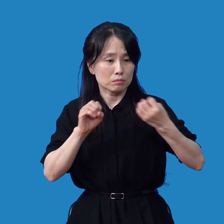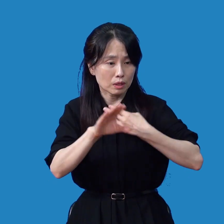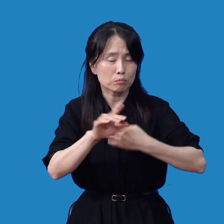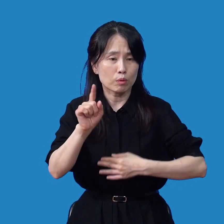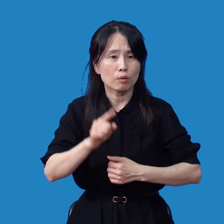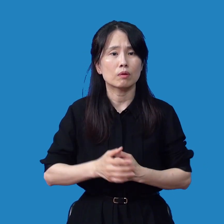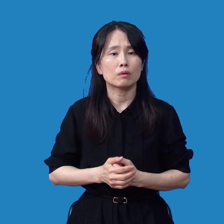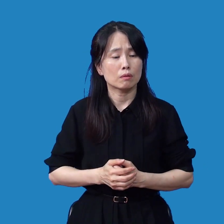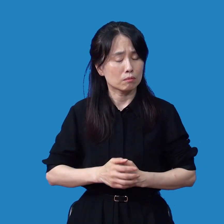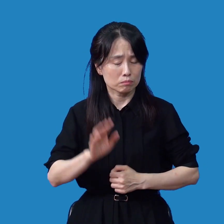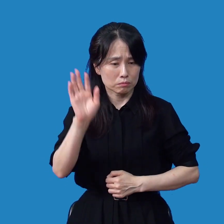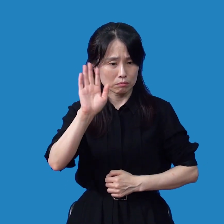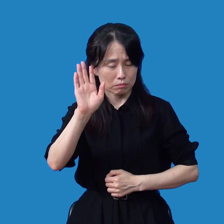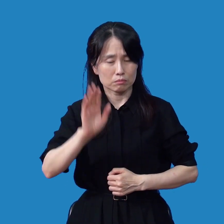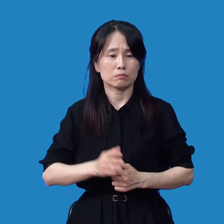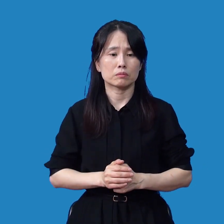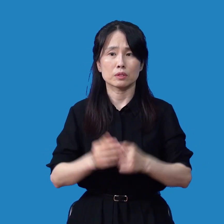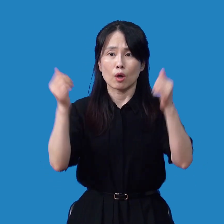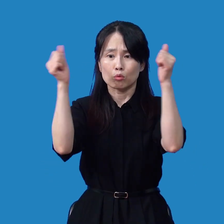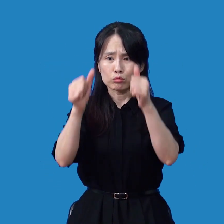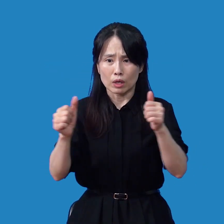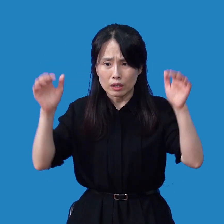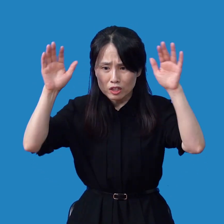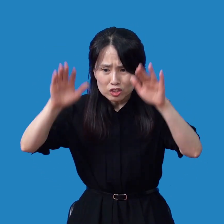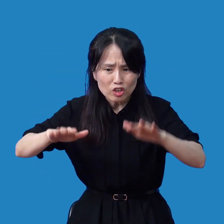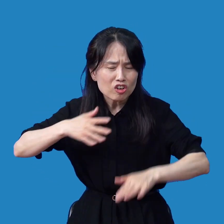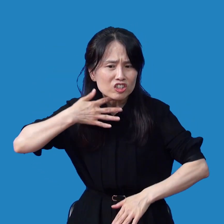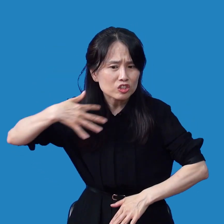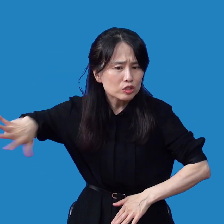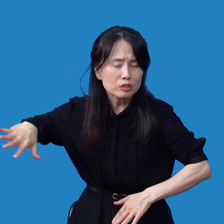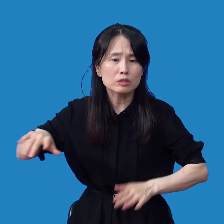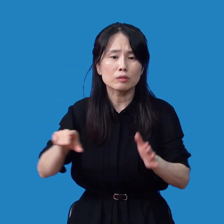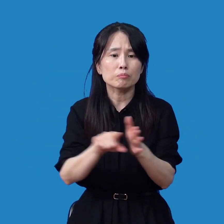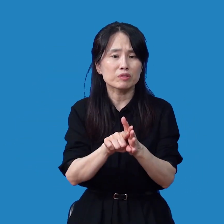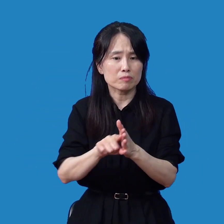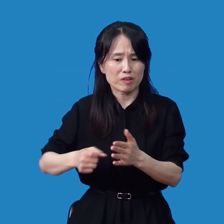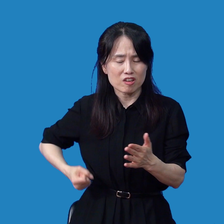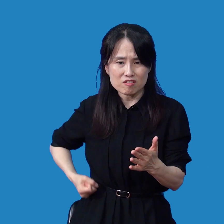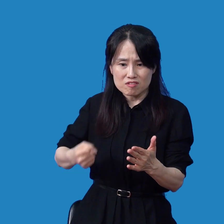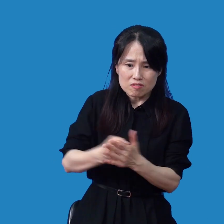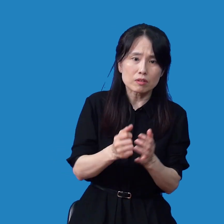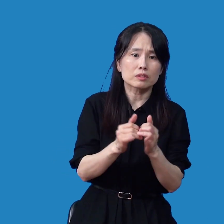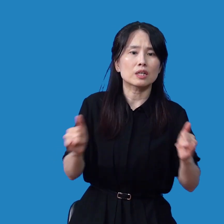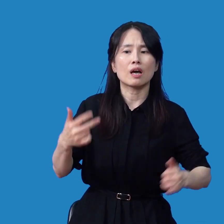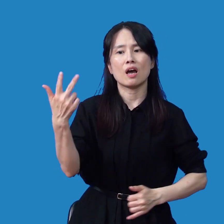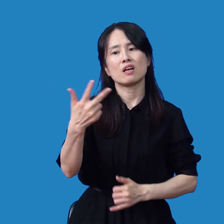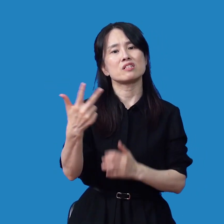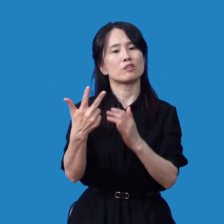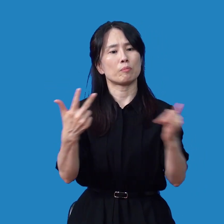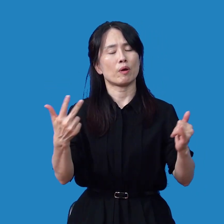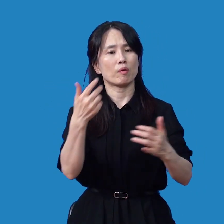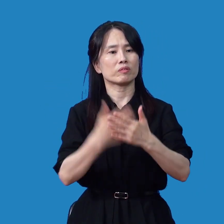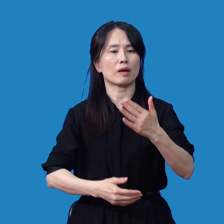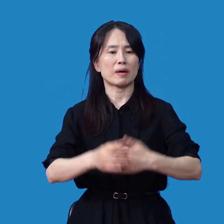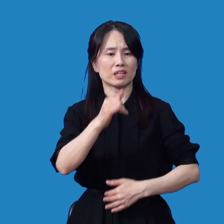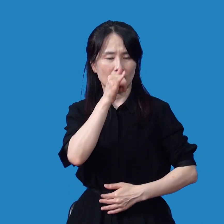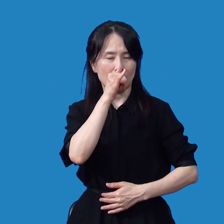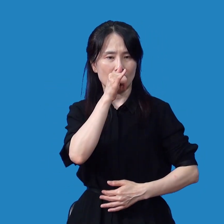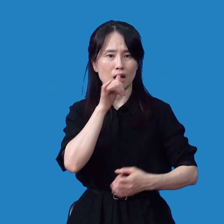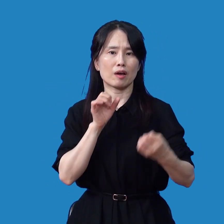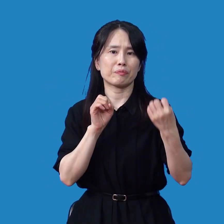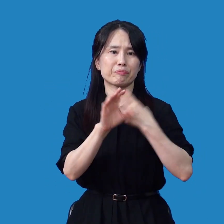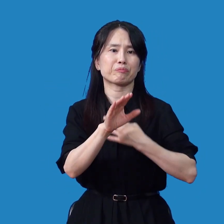소리냐? 우상에게 절하지 않은 믿음의 용사가 7,000명이나 남아있다, 그렇게